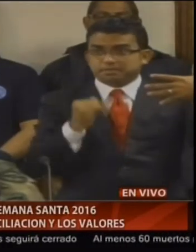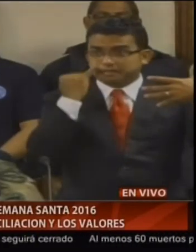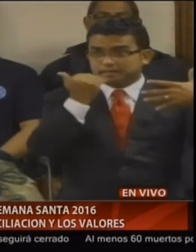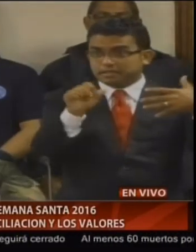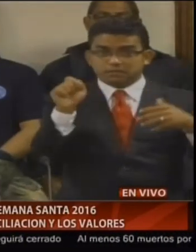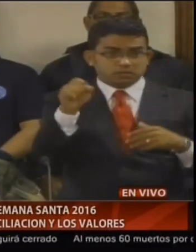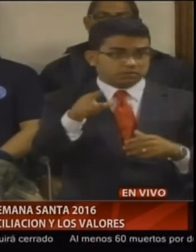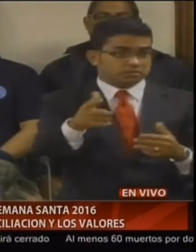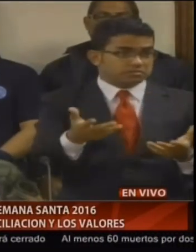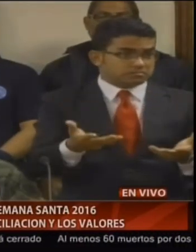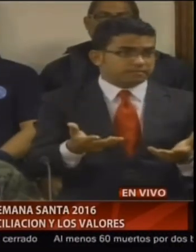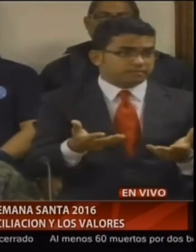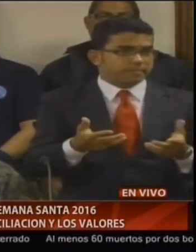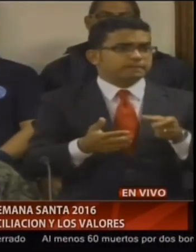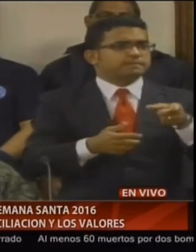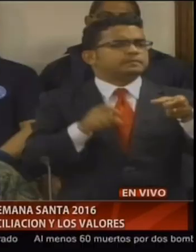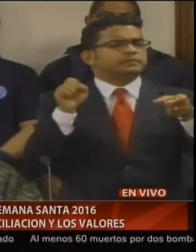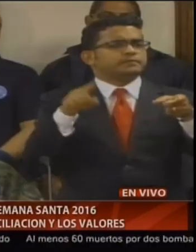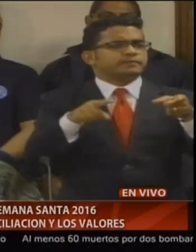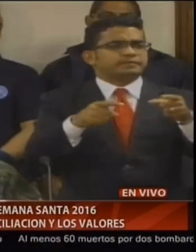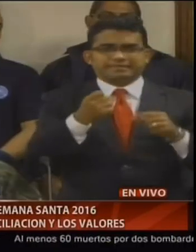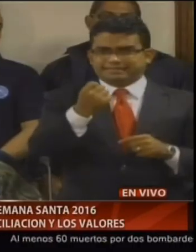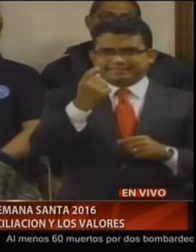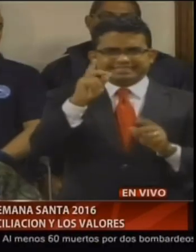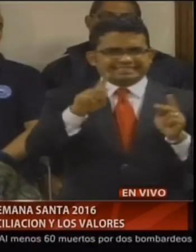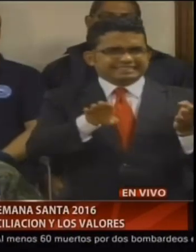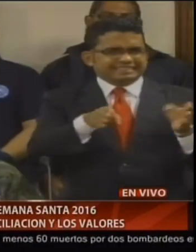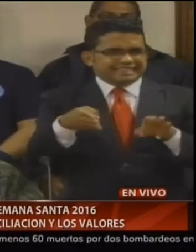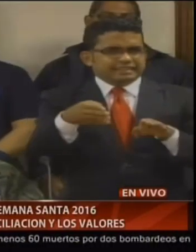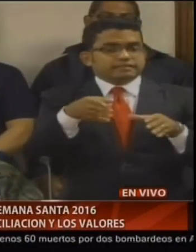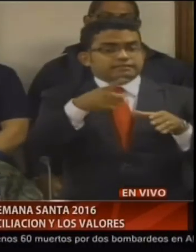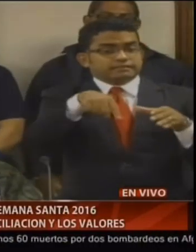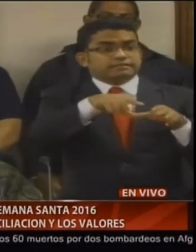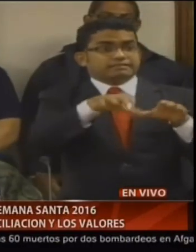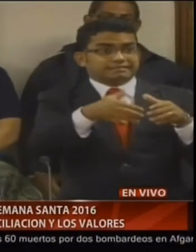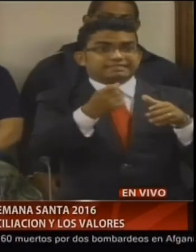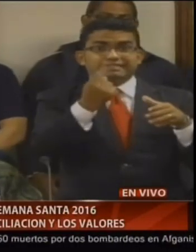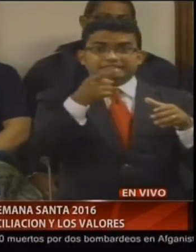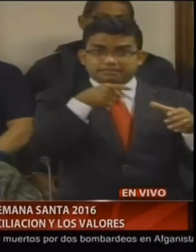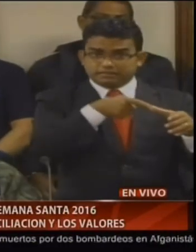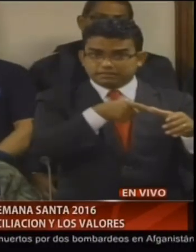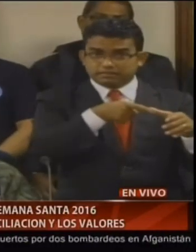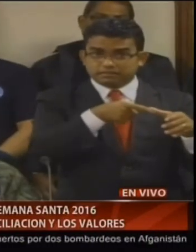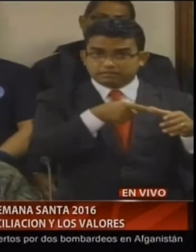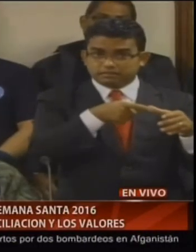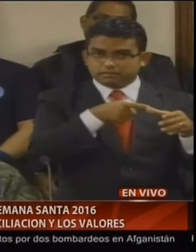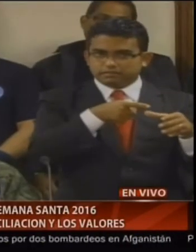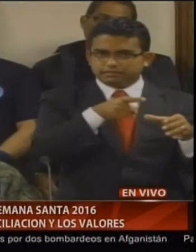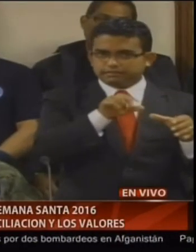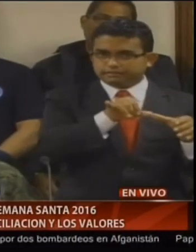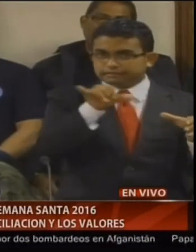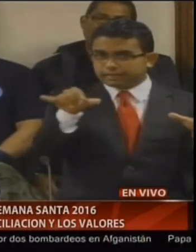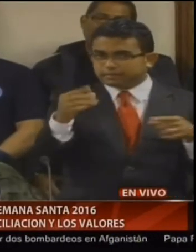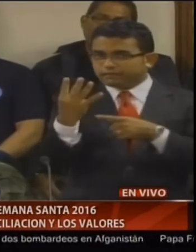pregunta. De esas 11 personas fallecidas, ¿están incluidas las 4 que fallecieron en el